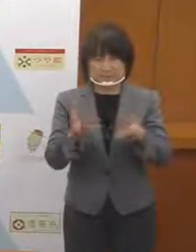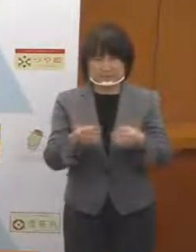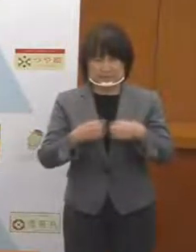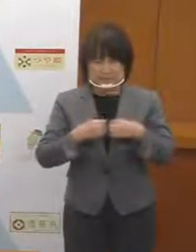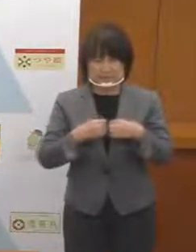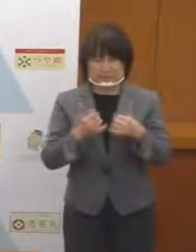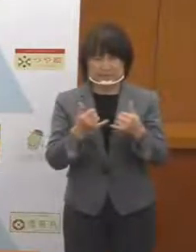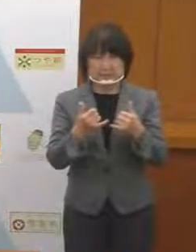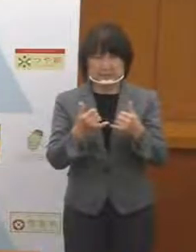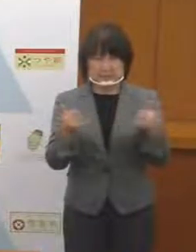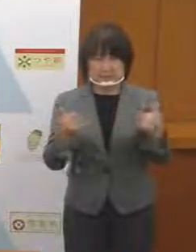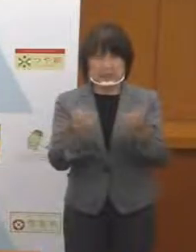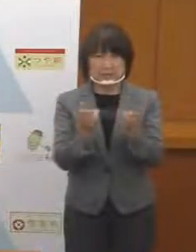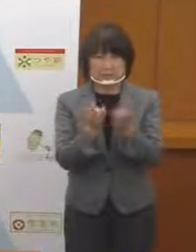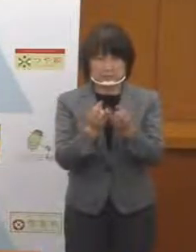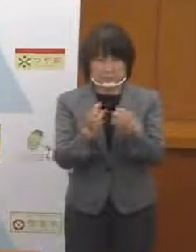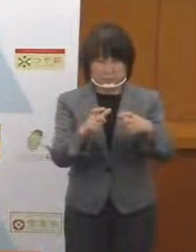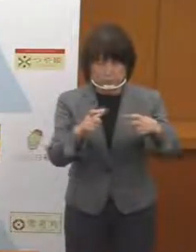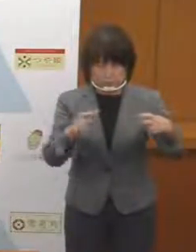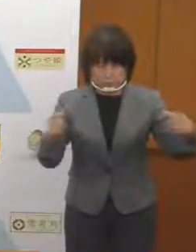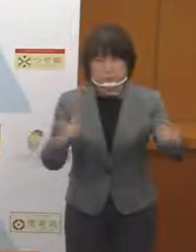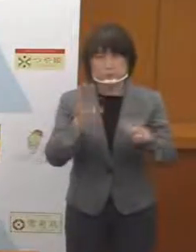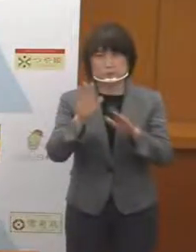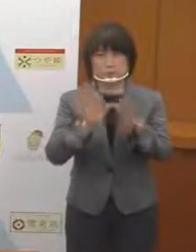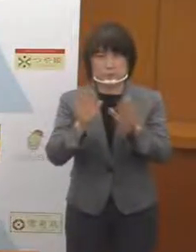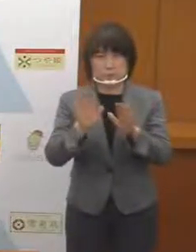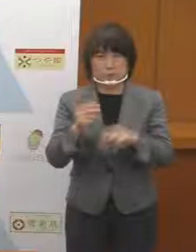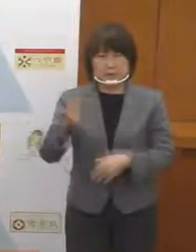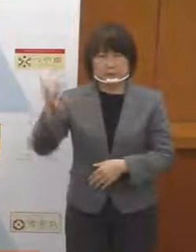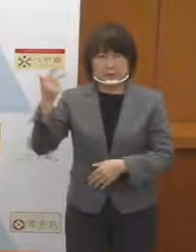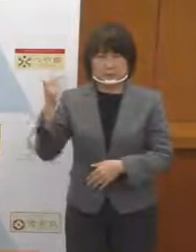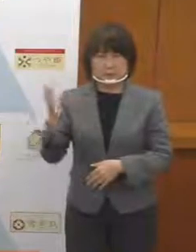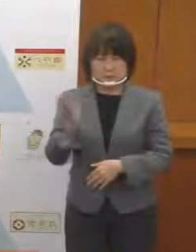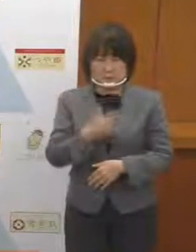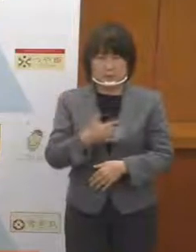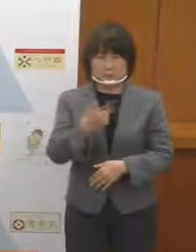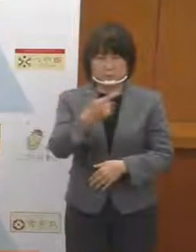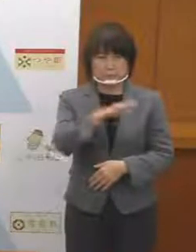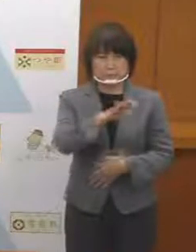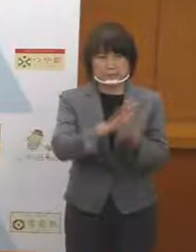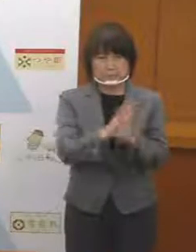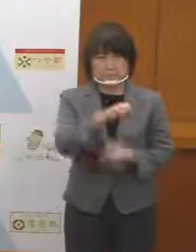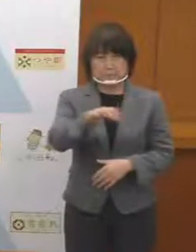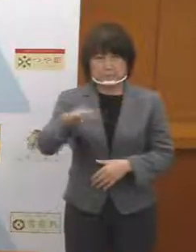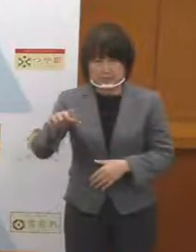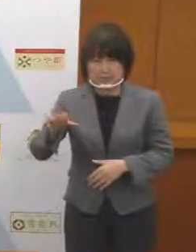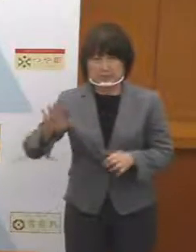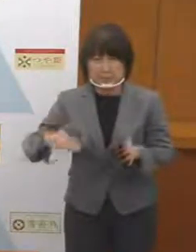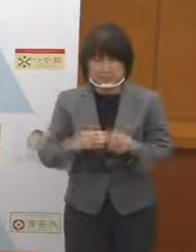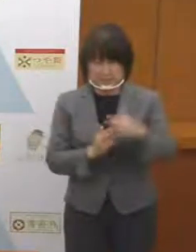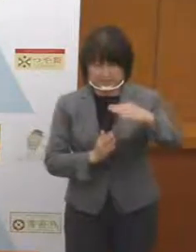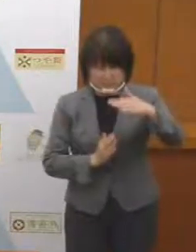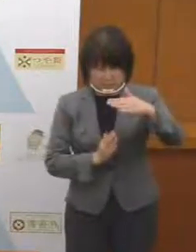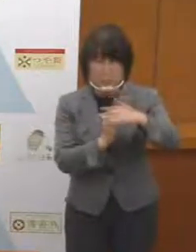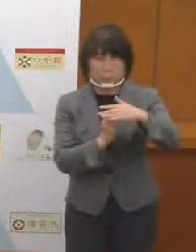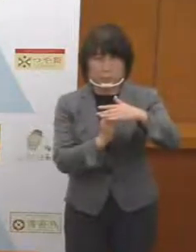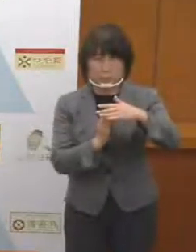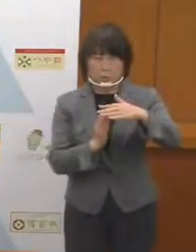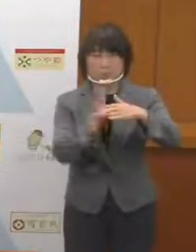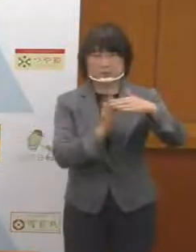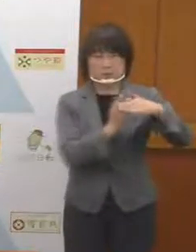者数が増加傾向に転じております先週来6つの件で過去最多を更新する